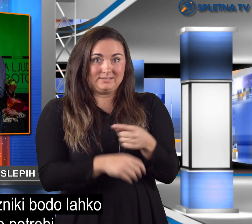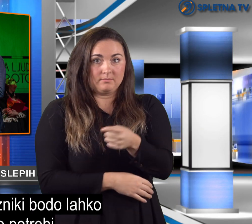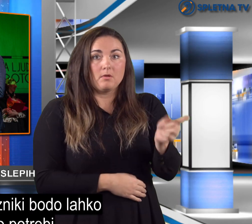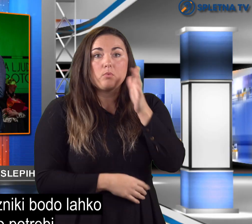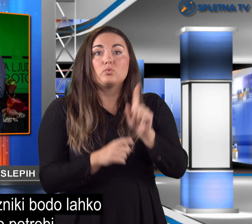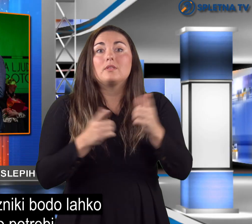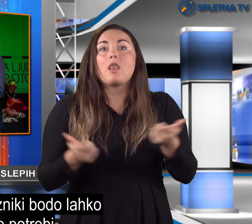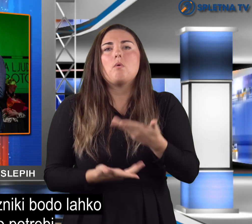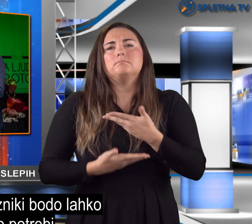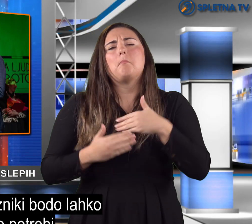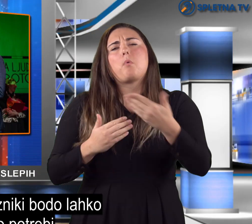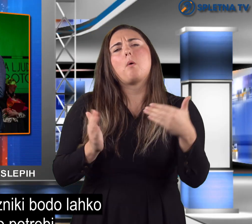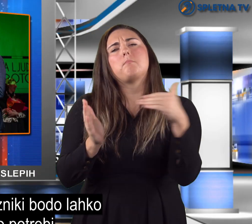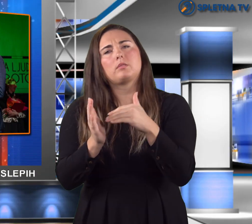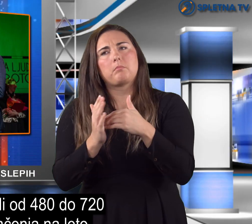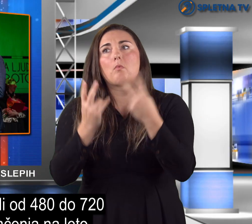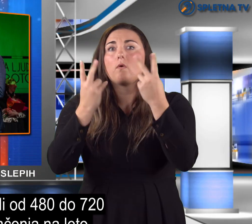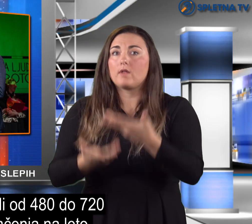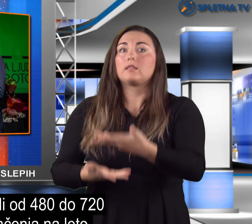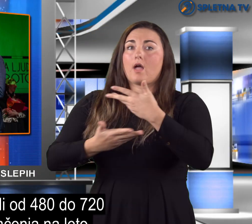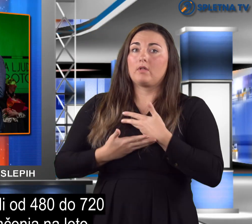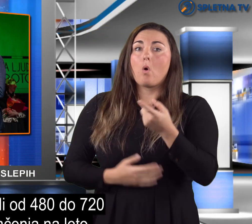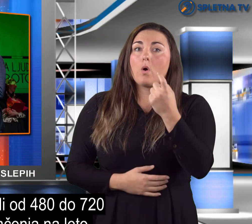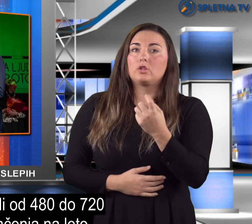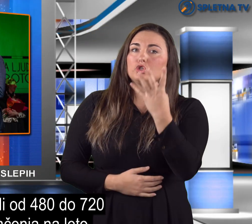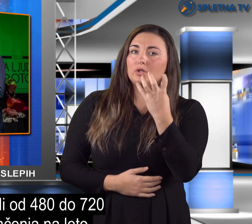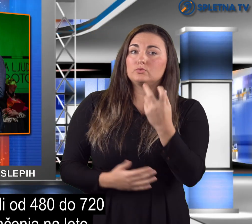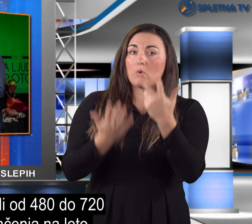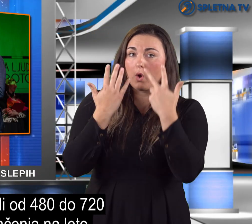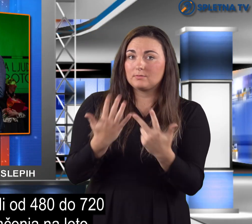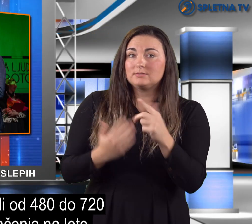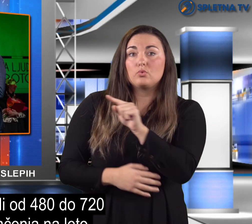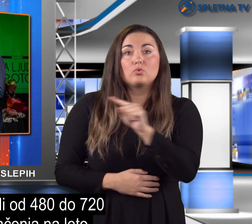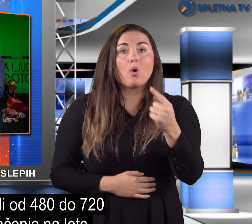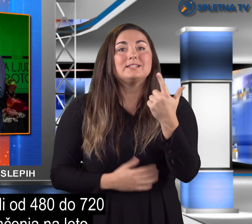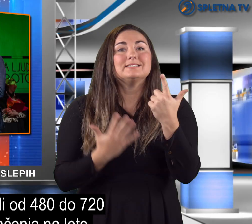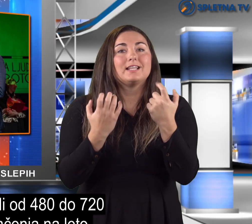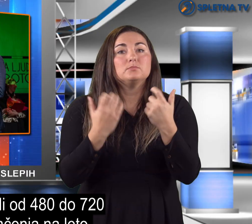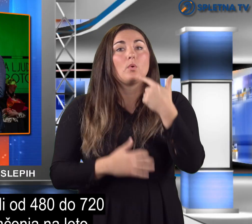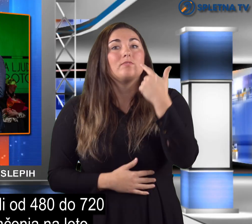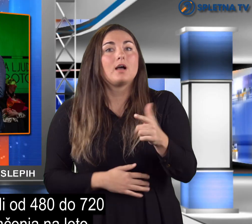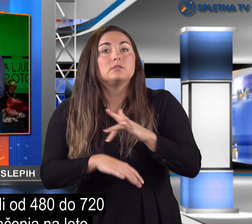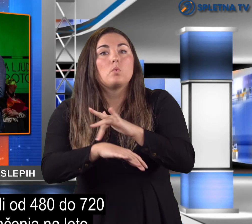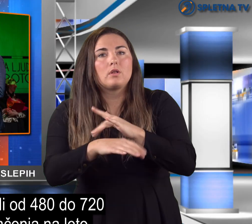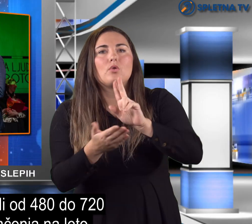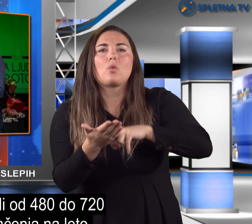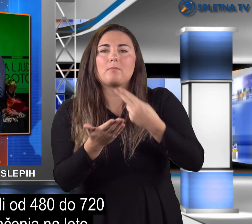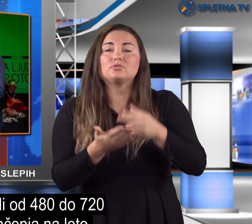Posamezniki bodo lahko po potrebi uveljavljali od 480 do 720 ur tolmačenja na